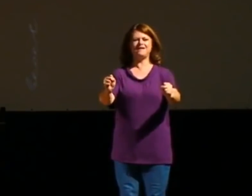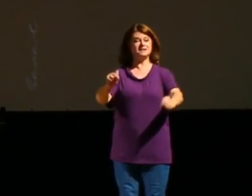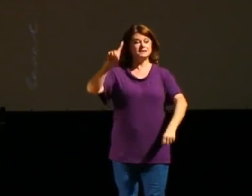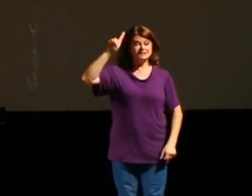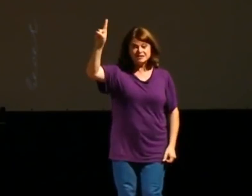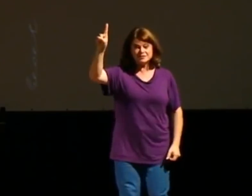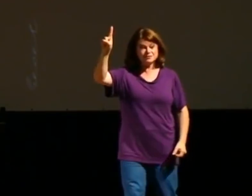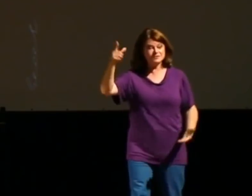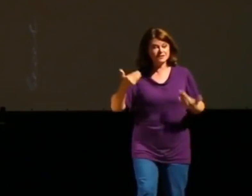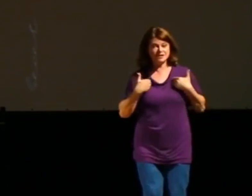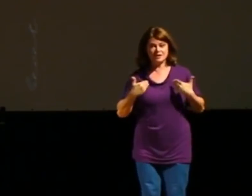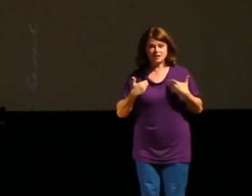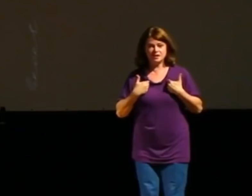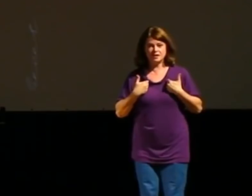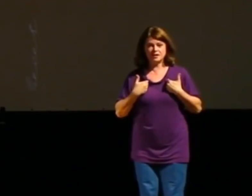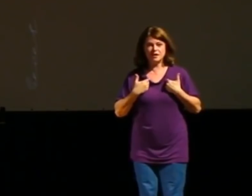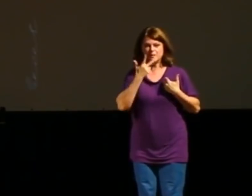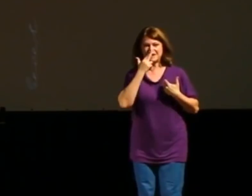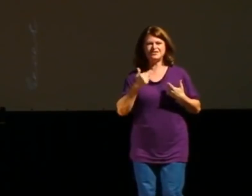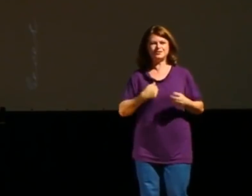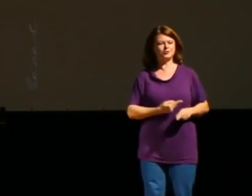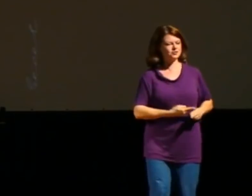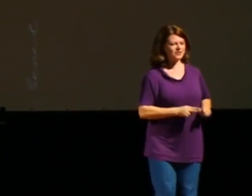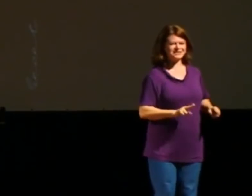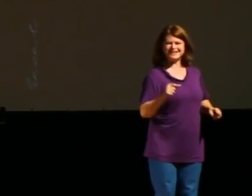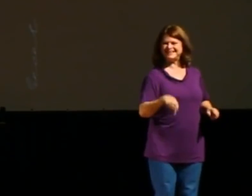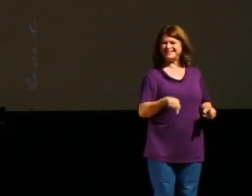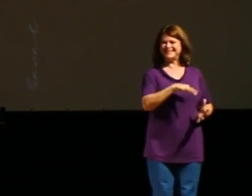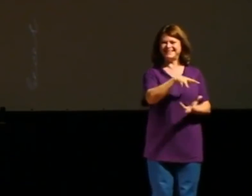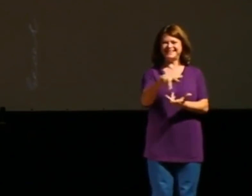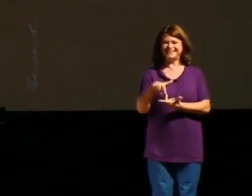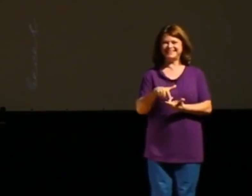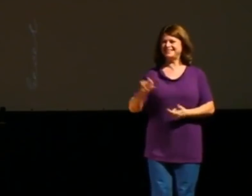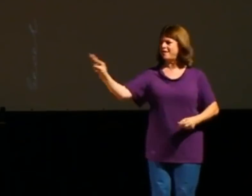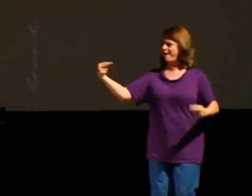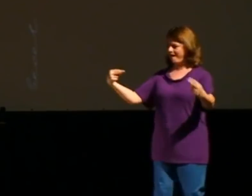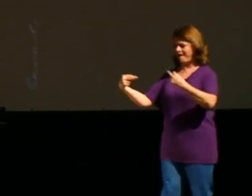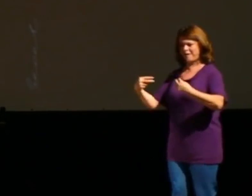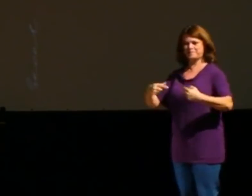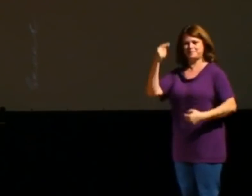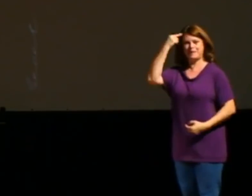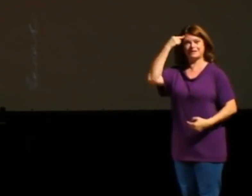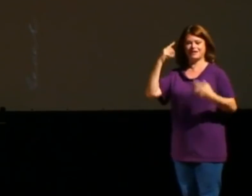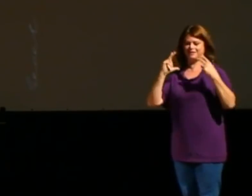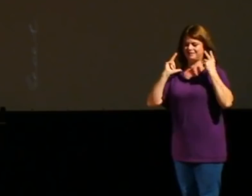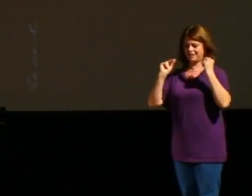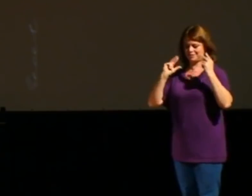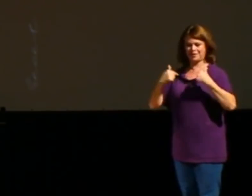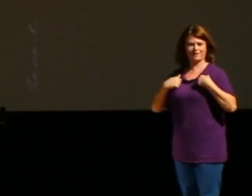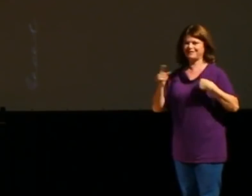aqui disfarçado de filho do carpinteiro. Eu sei que vocês pensam, não é esse o carpinteiro? Só que há algo em mim que vocês não